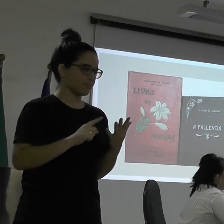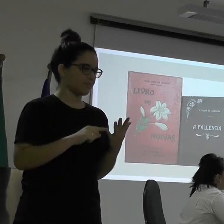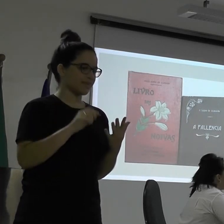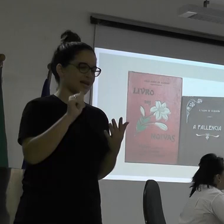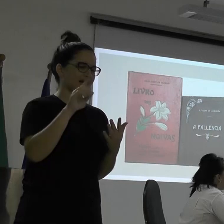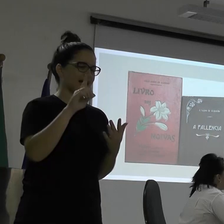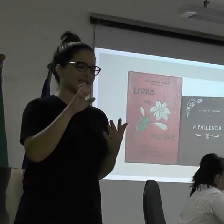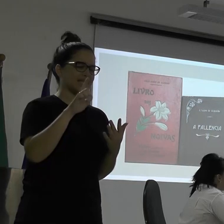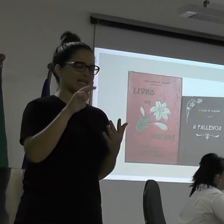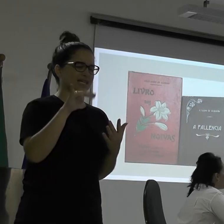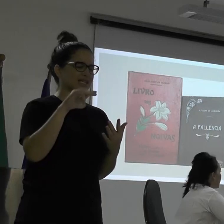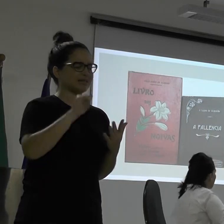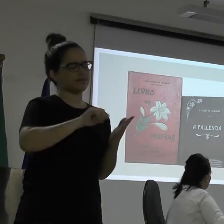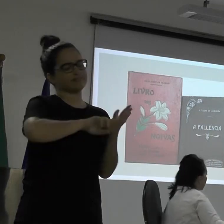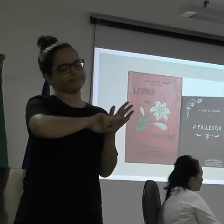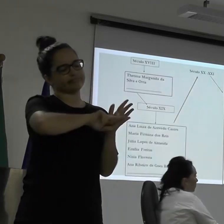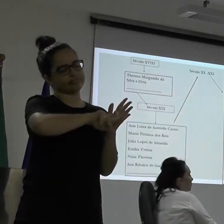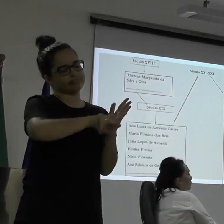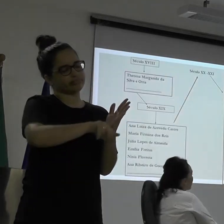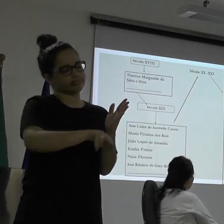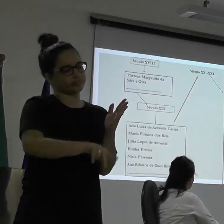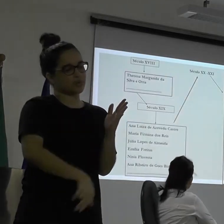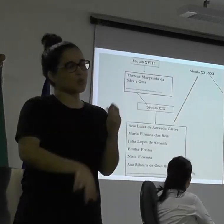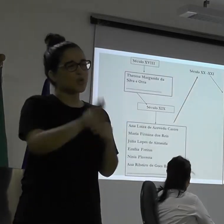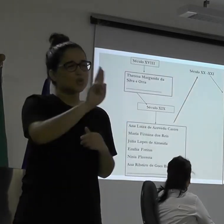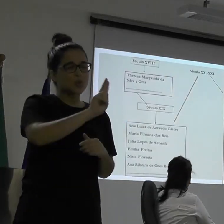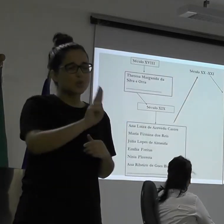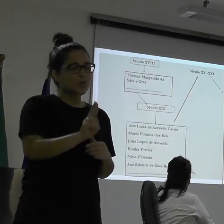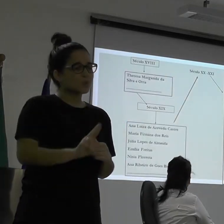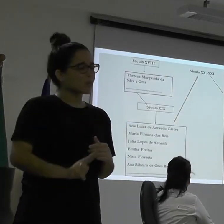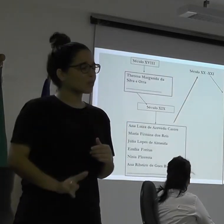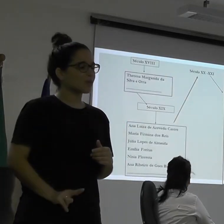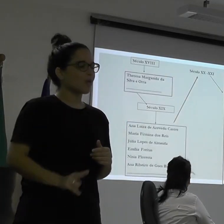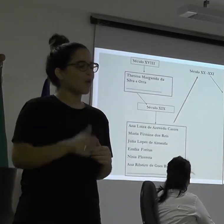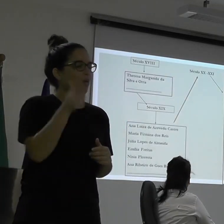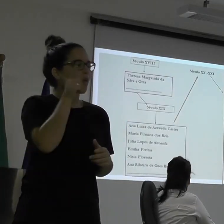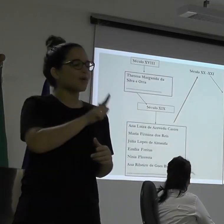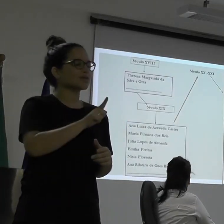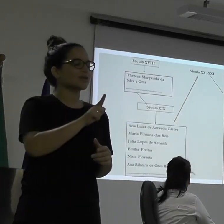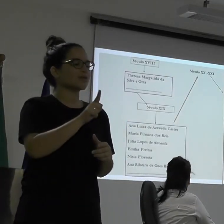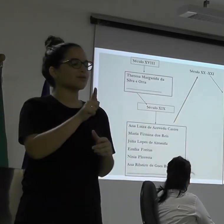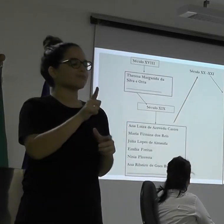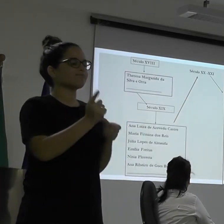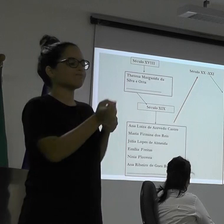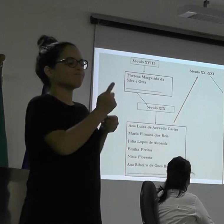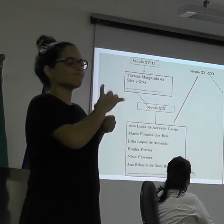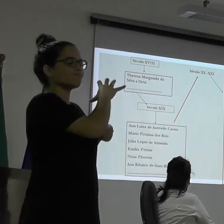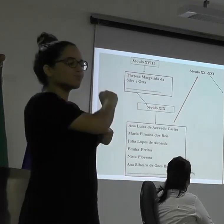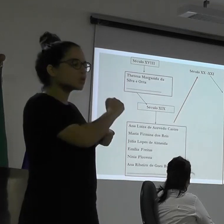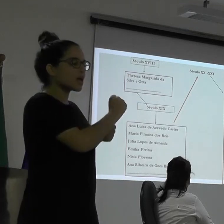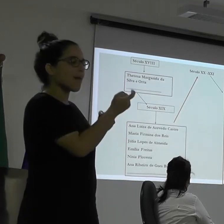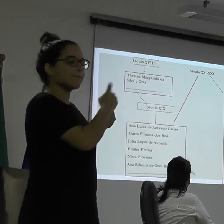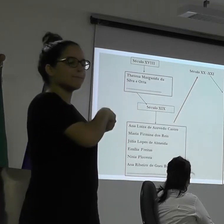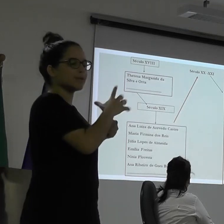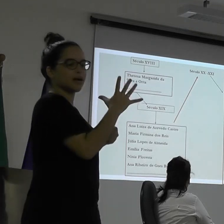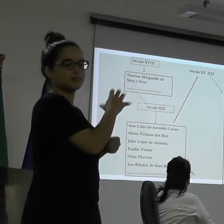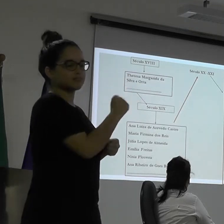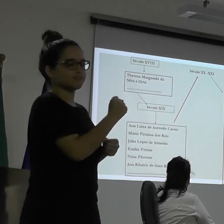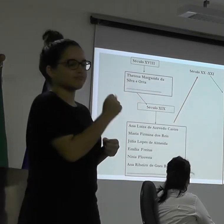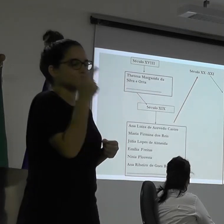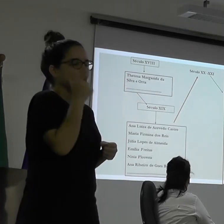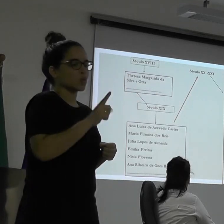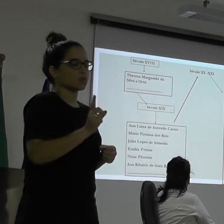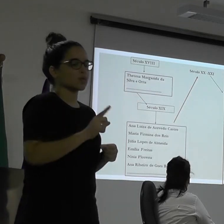e tantas outras, cujos nomes não foram recuperados, mas que também alicerçaram o caminho